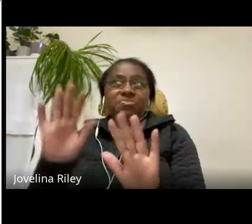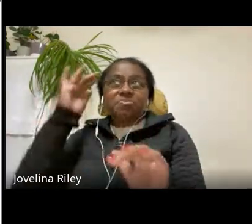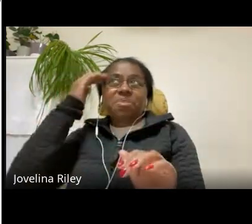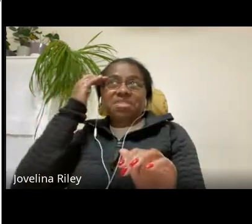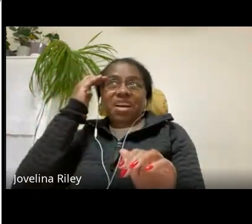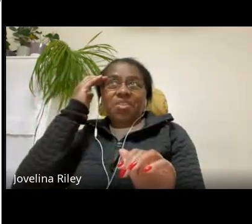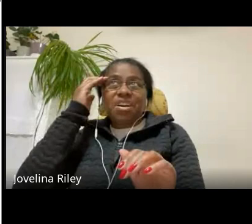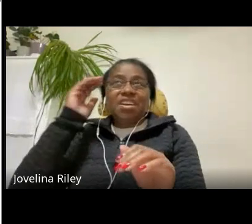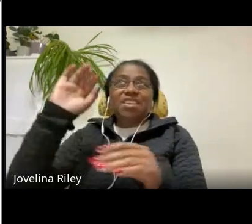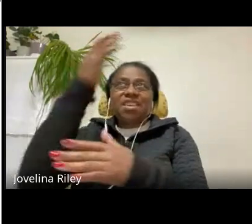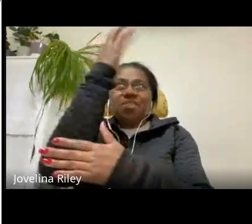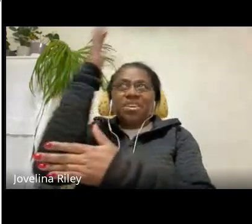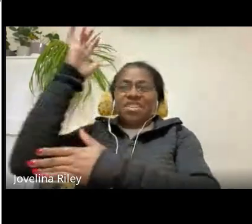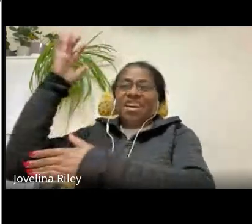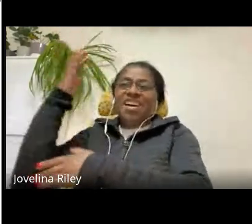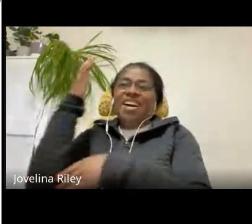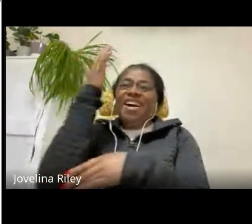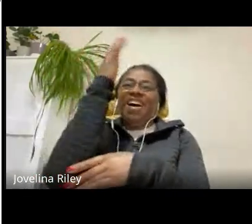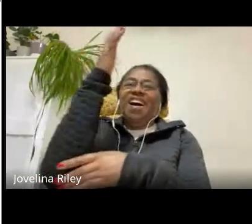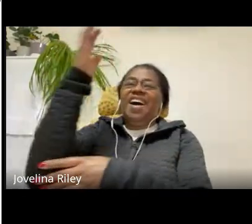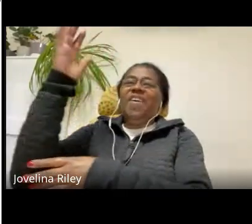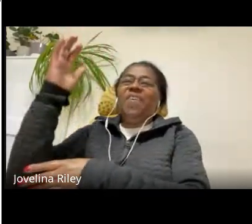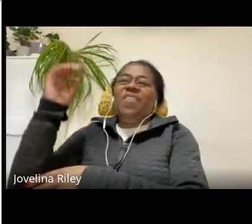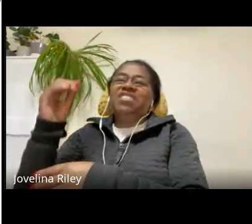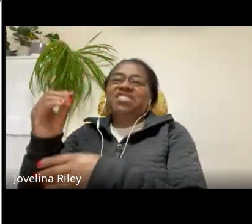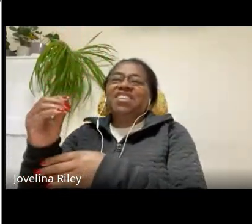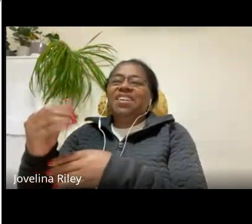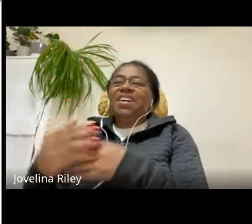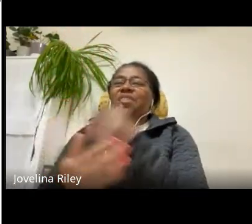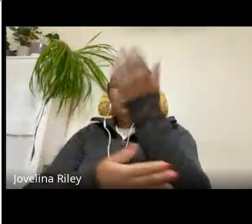parar, pensava e tentava fazer